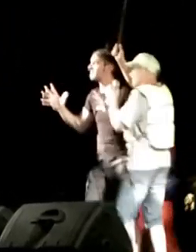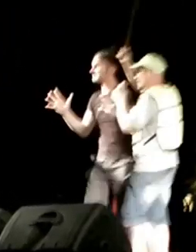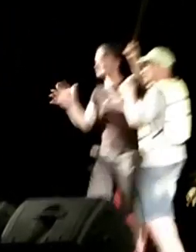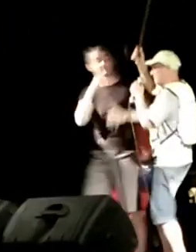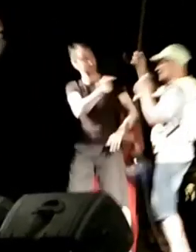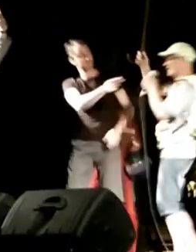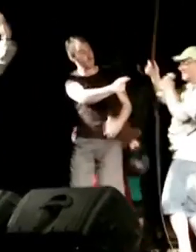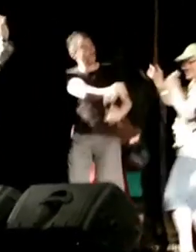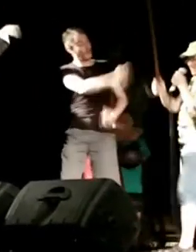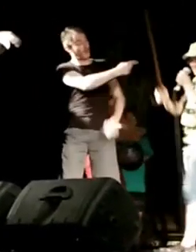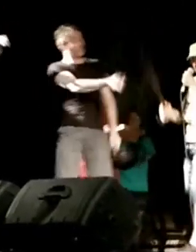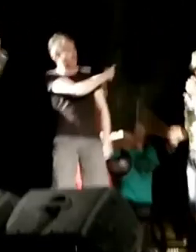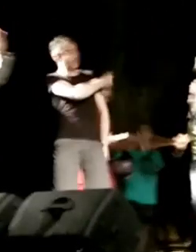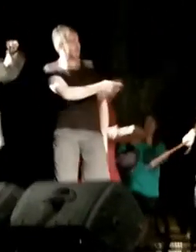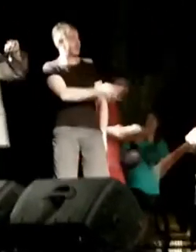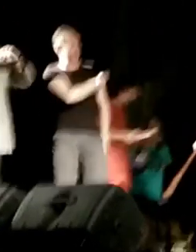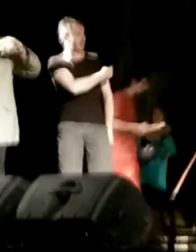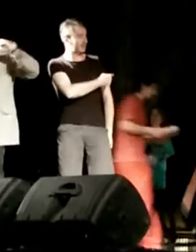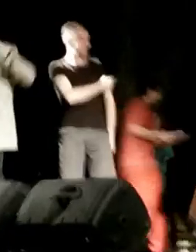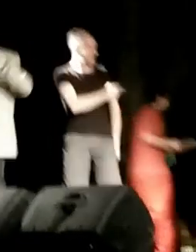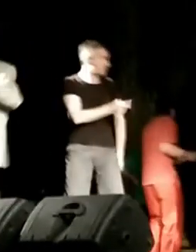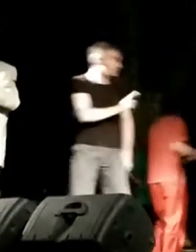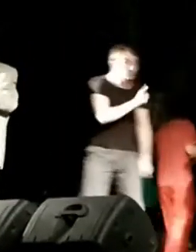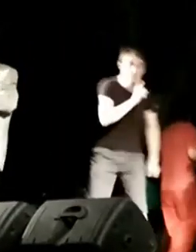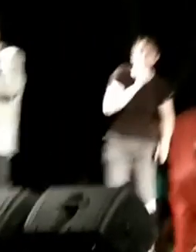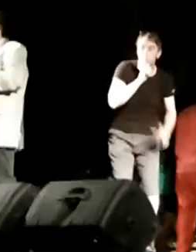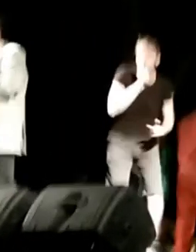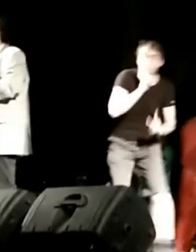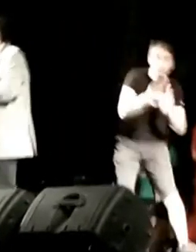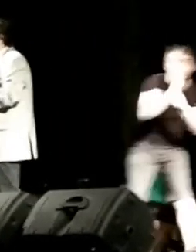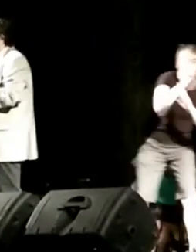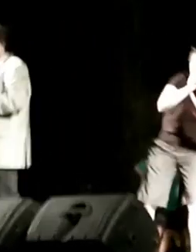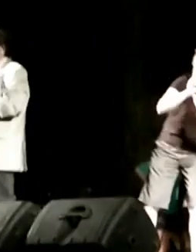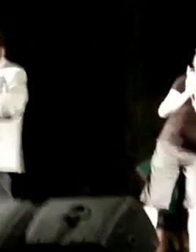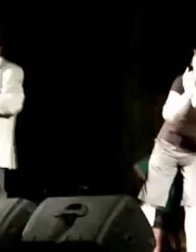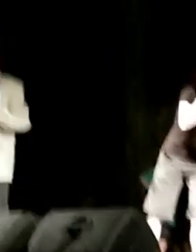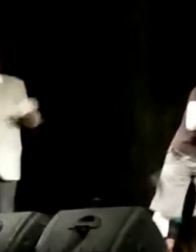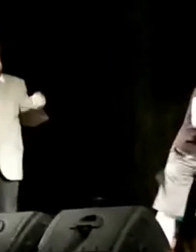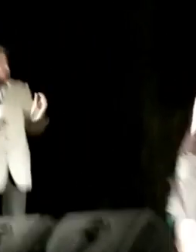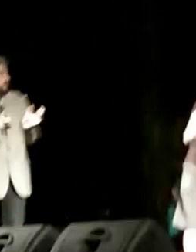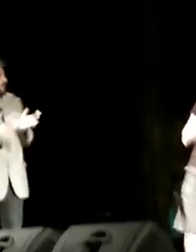Marxi, que encara demanarem... No marxis, tu queda't amb ells,